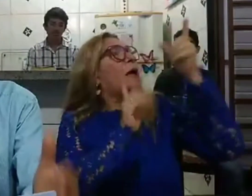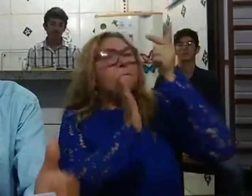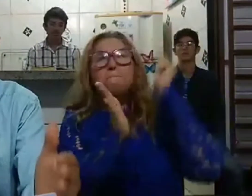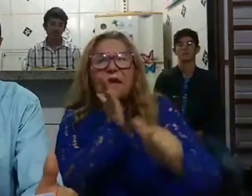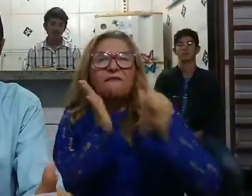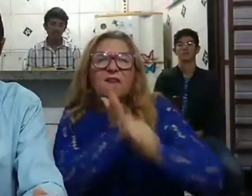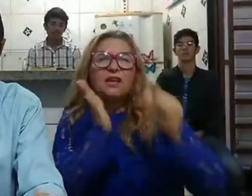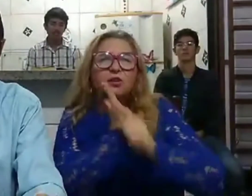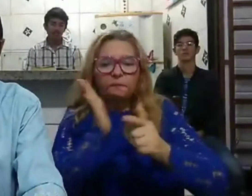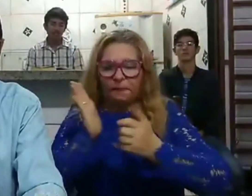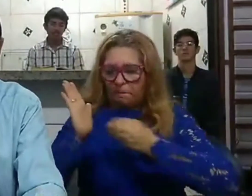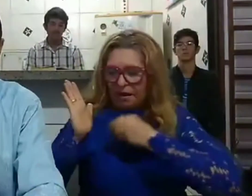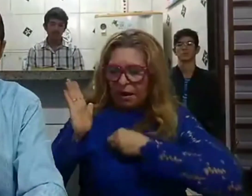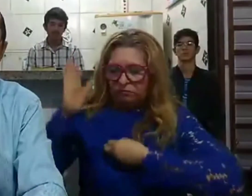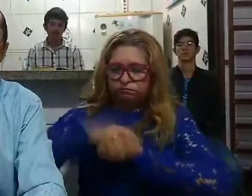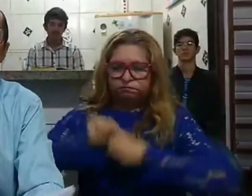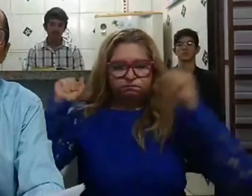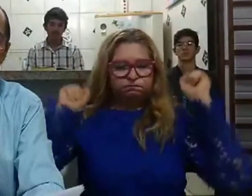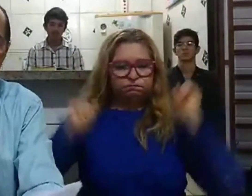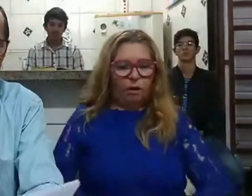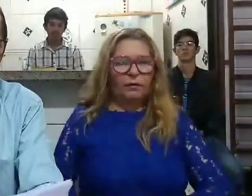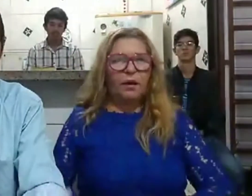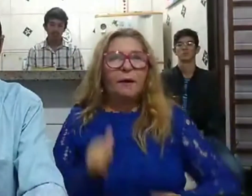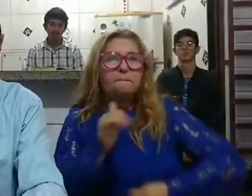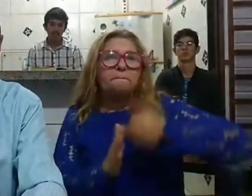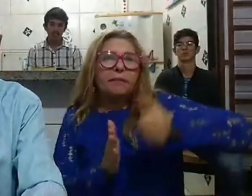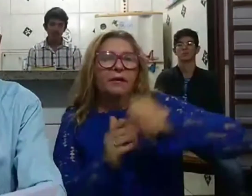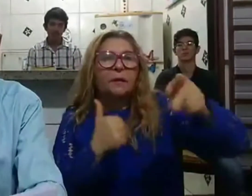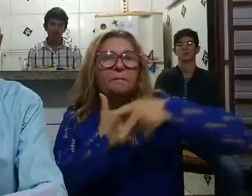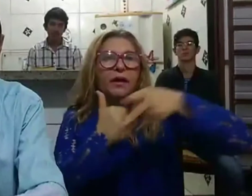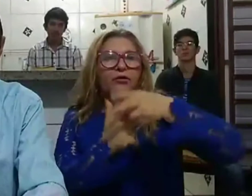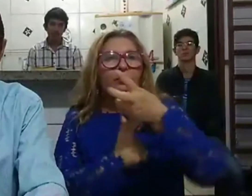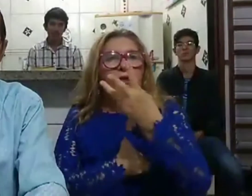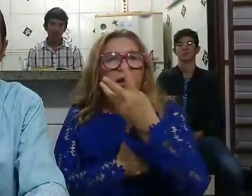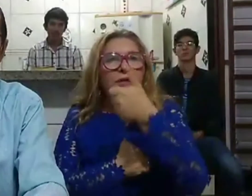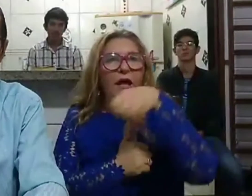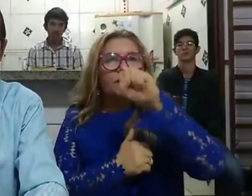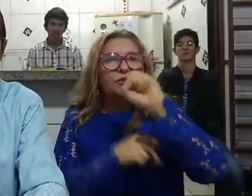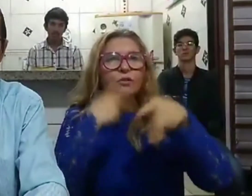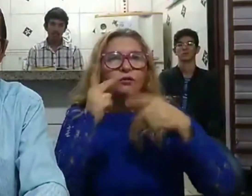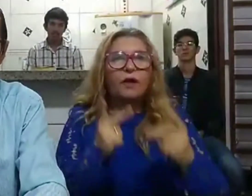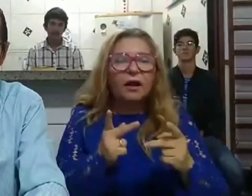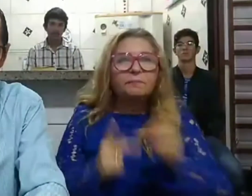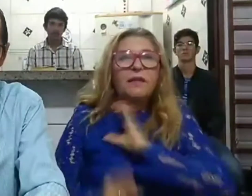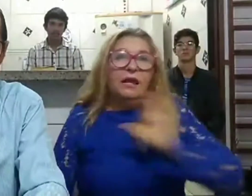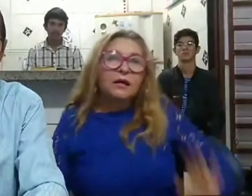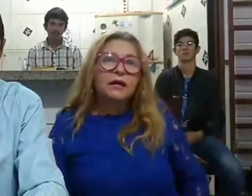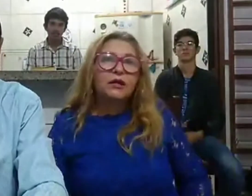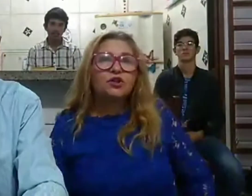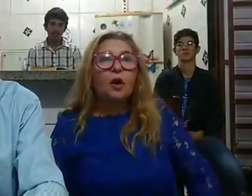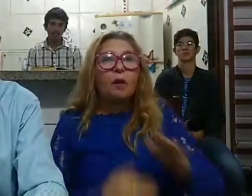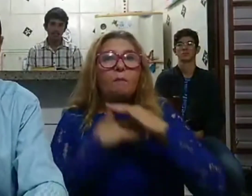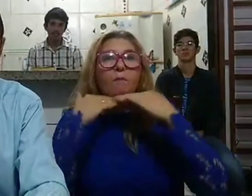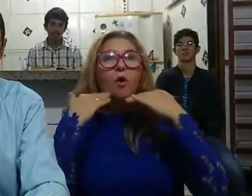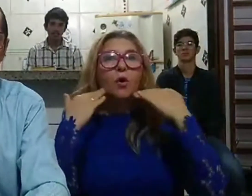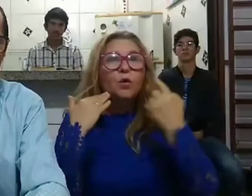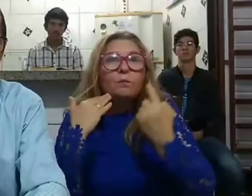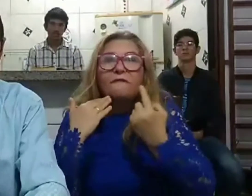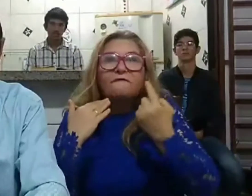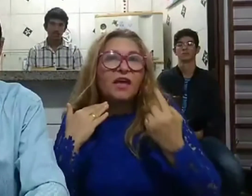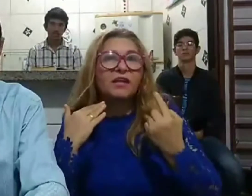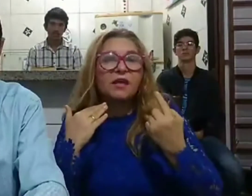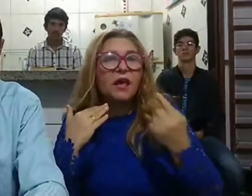o pecado do mundo. 1 Pedro 3:18 diz: Pois também Cristo morreu uma única vez